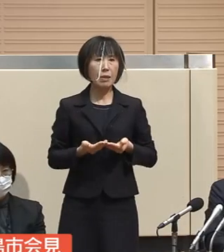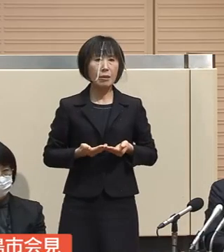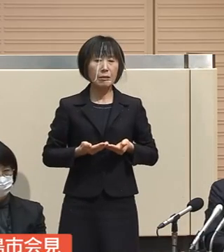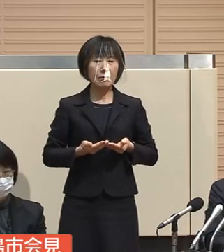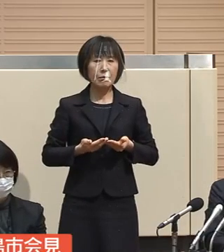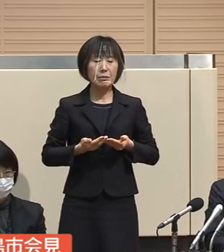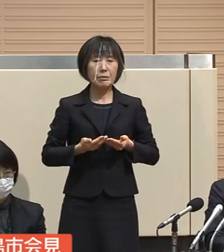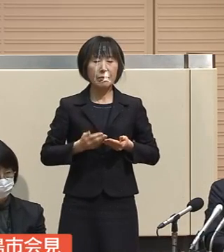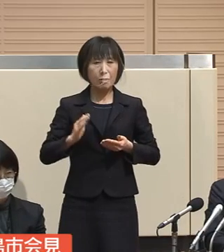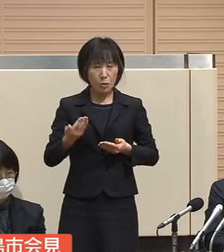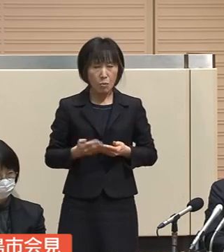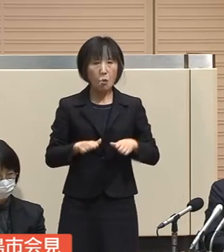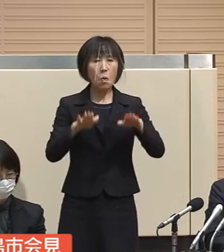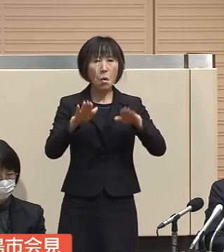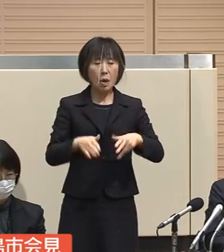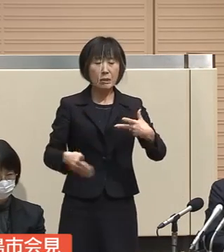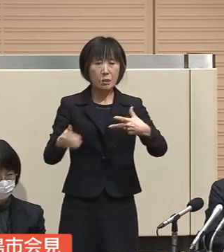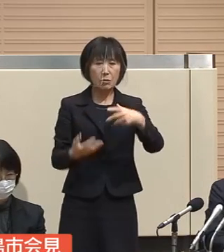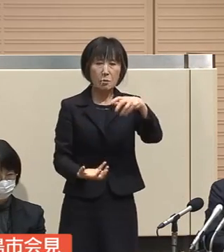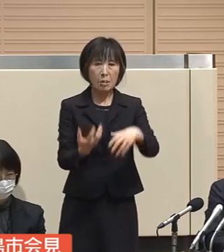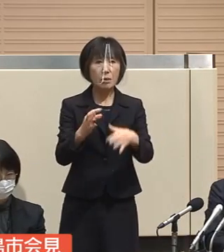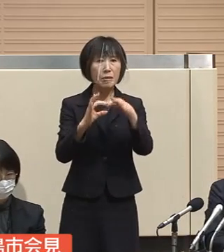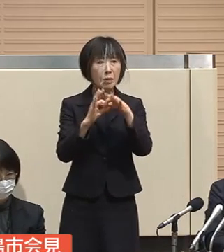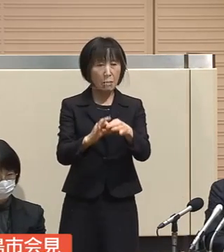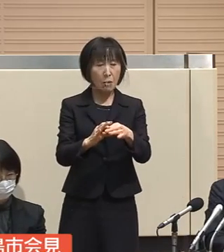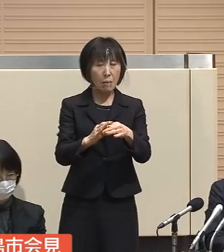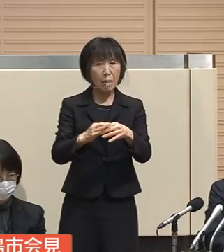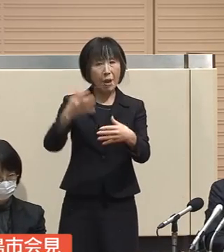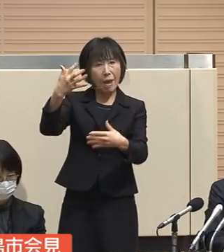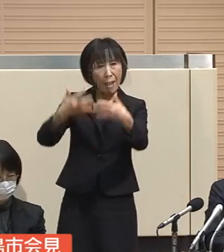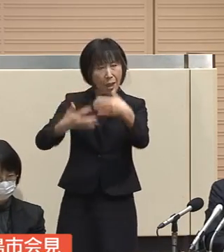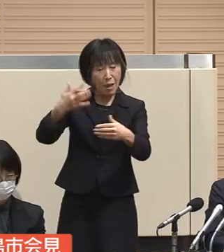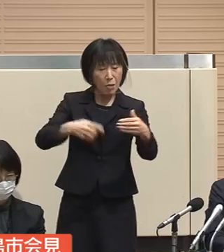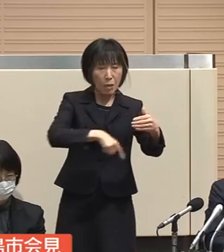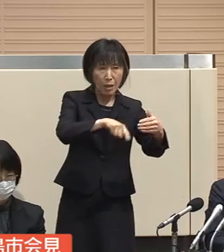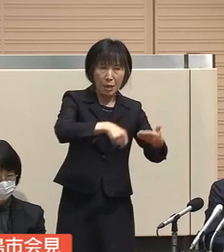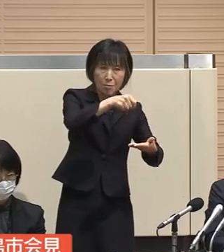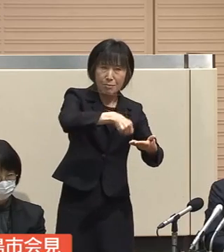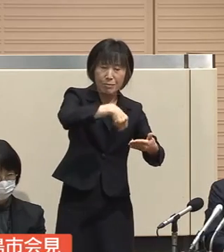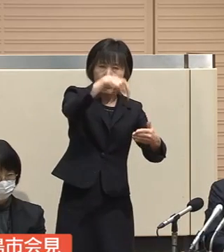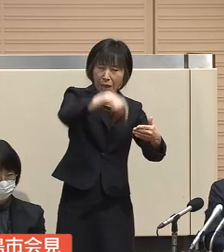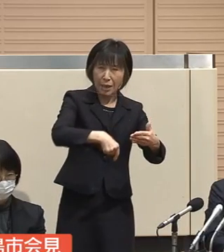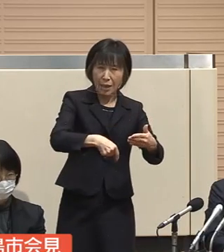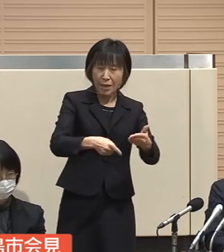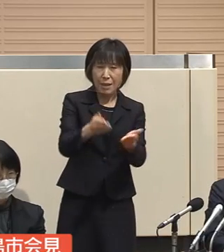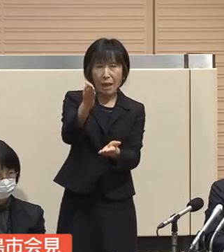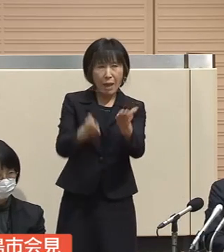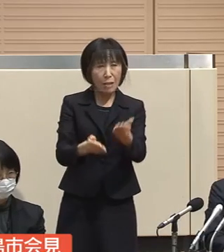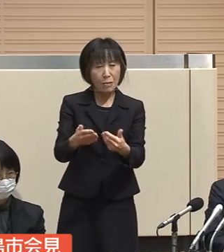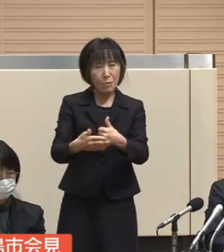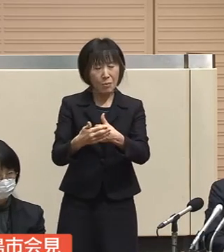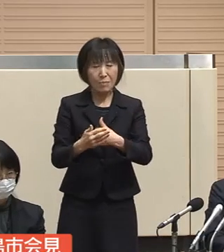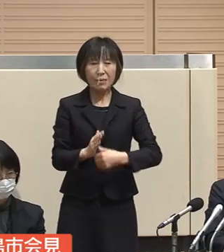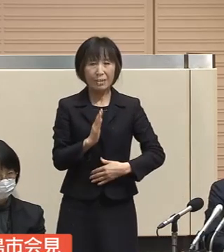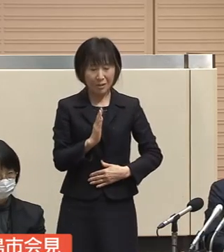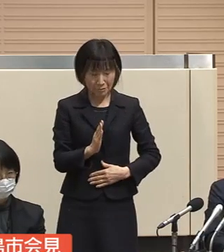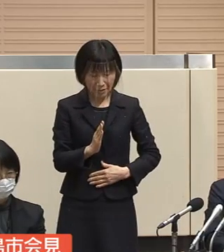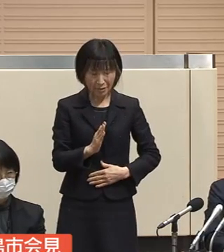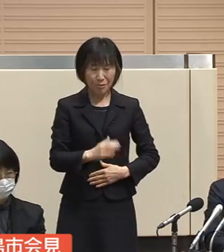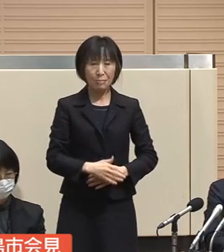が、この度につきましても映像や記事の内容につきましてご配慮いただきますようによろしくお願いいた